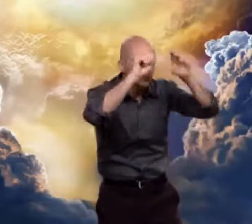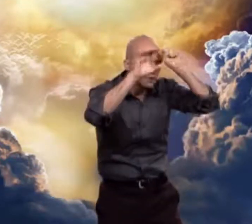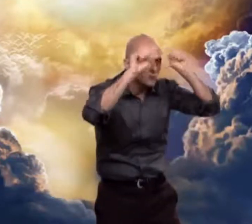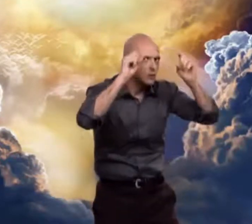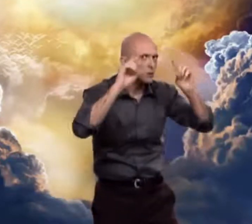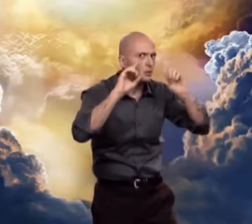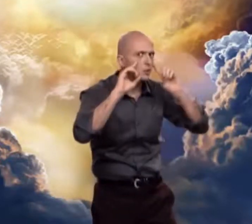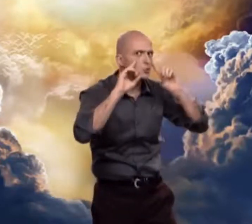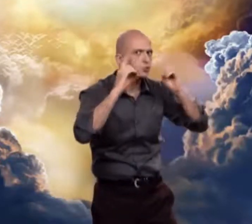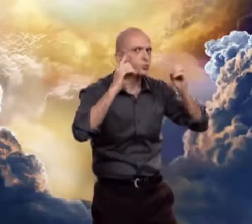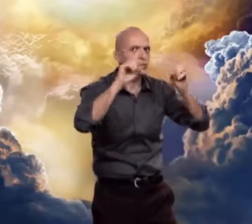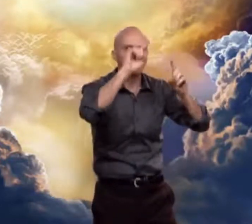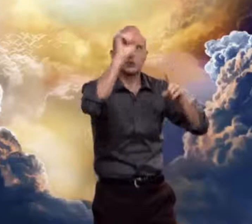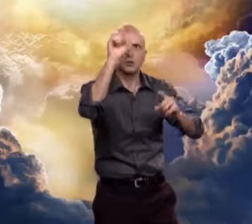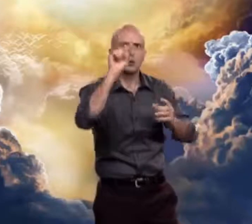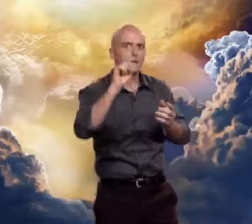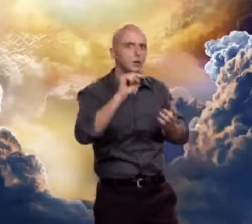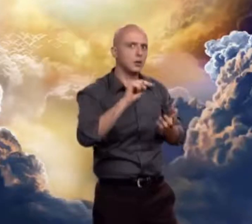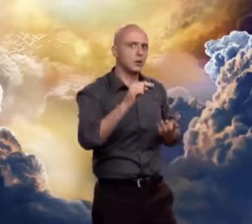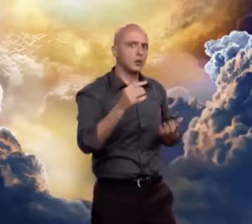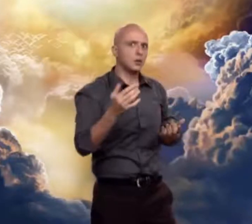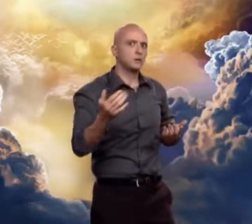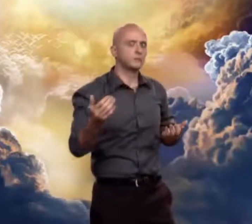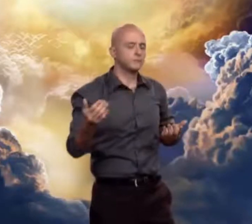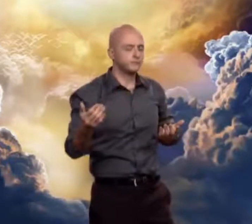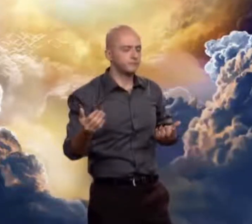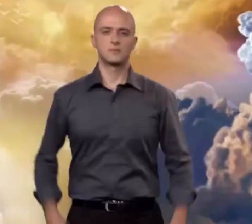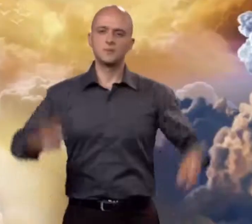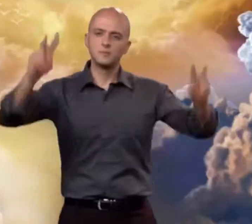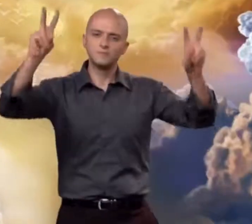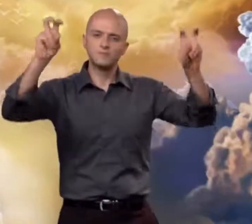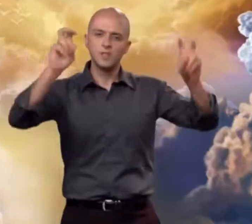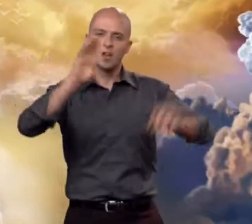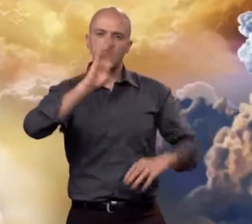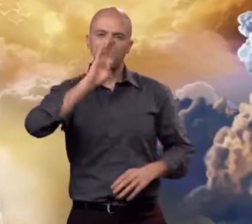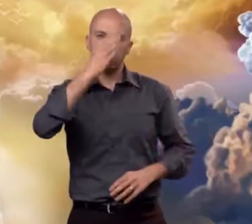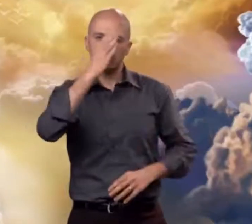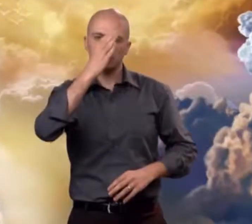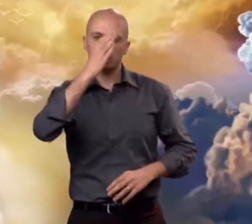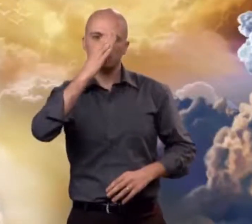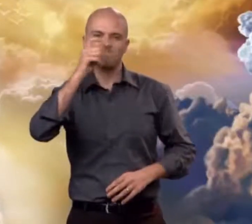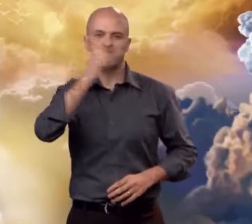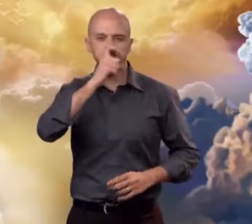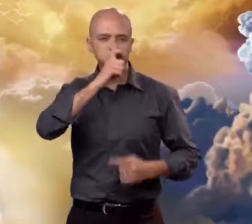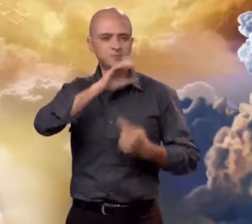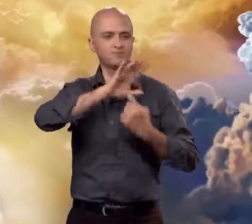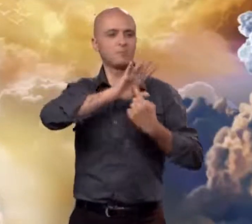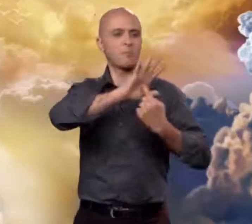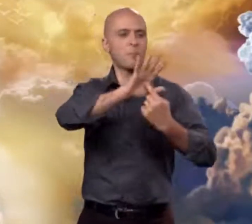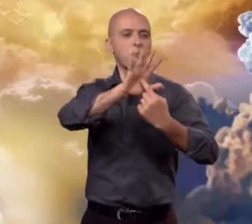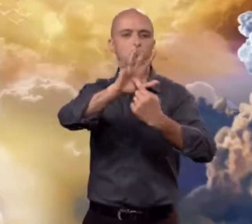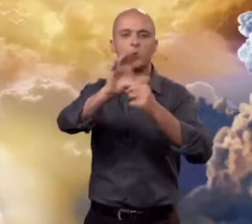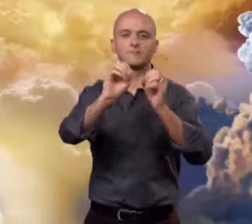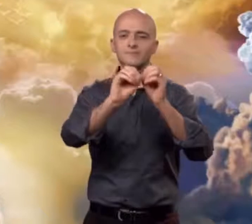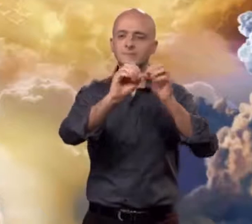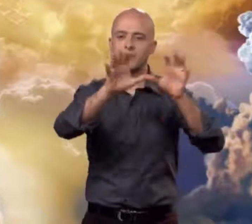desafeição amadurecesse e se tornasse uma visível revolta. Era necessário que seus planos fossem